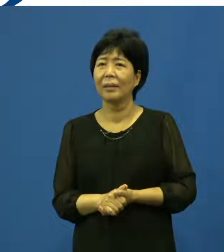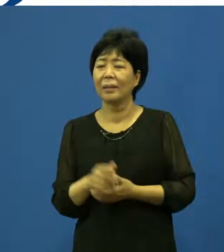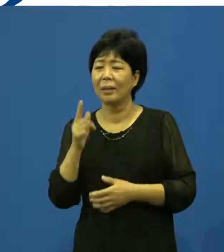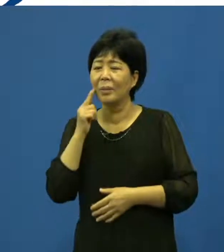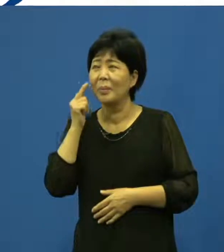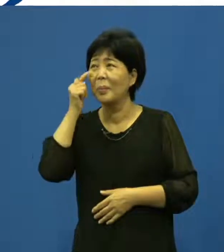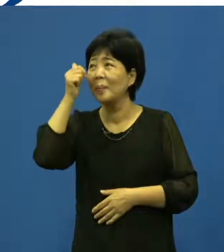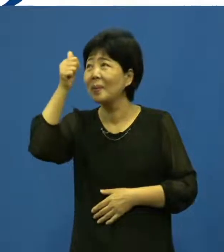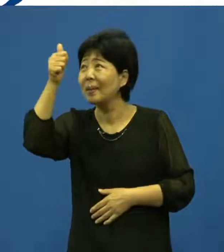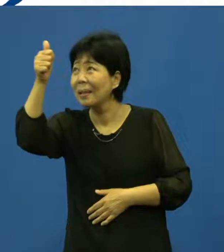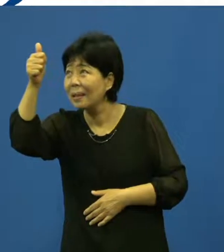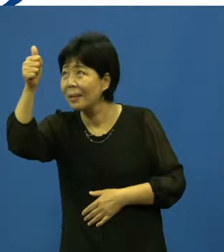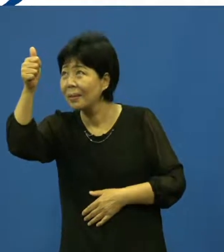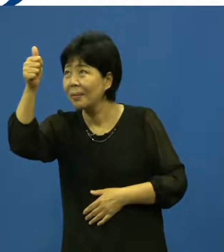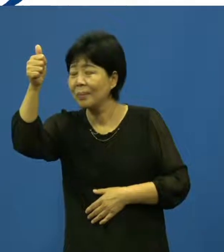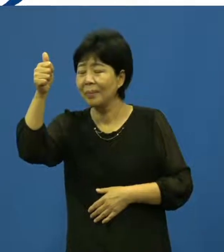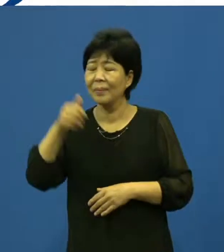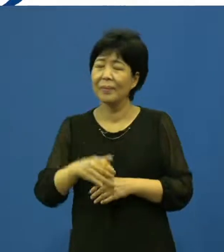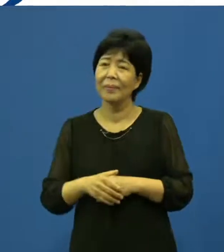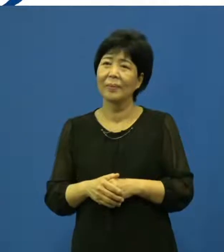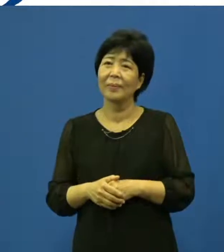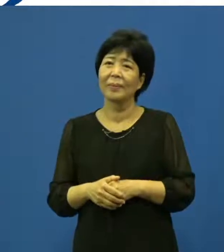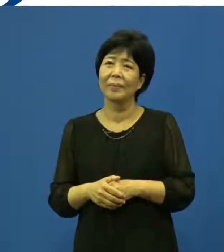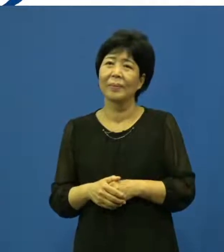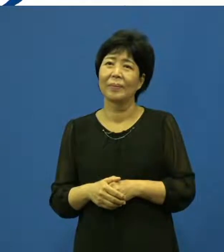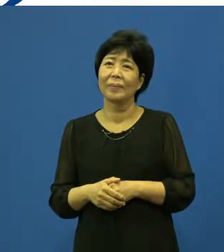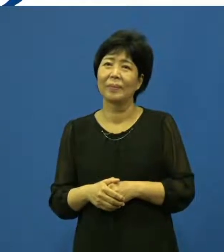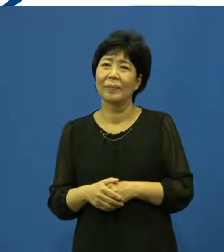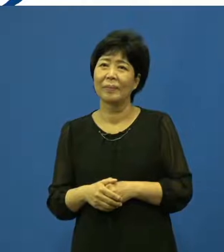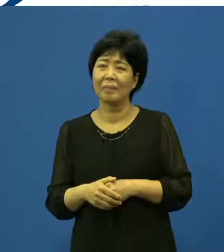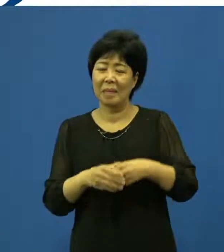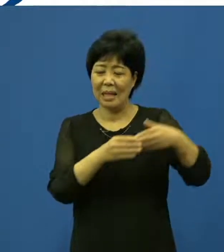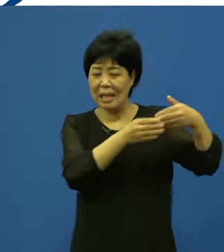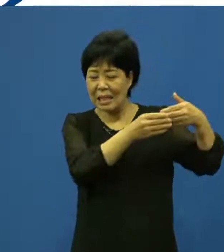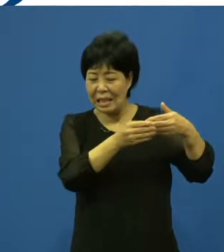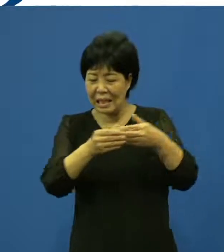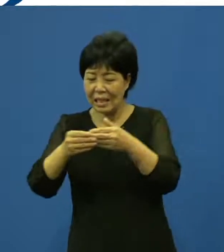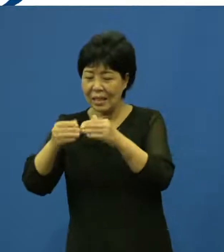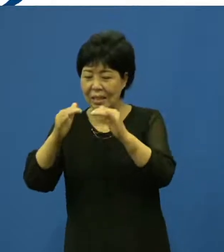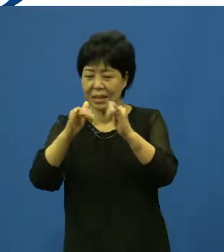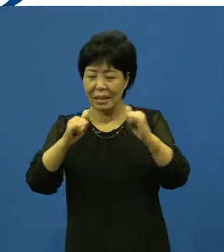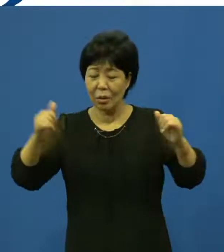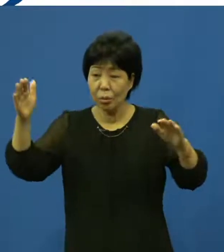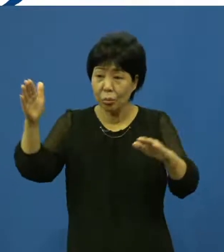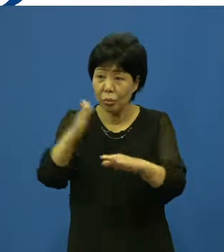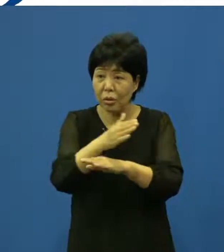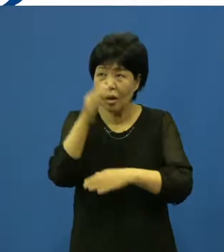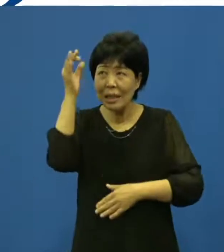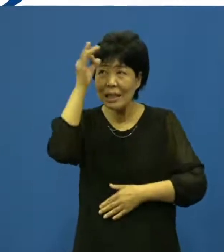목사님에게 또 많은 리더들에게 인정을 받고자 합니다.